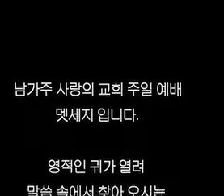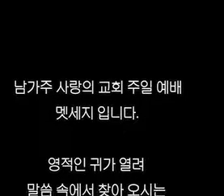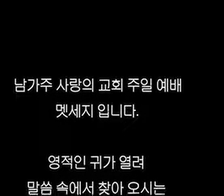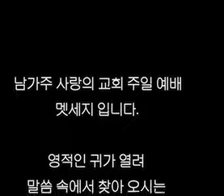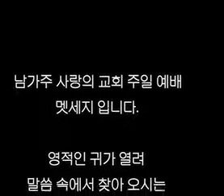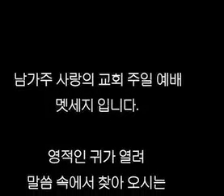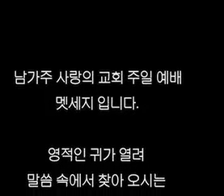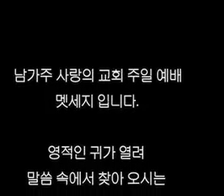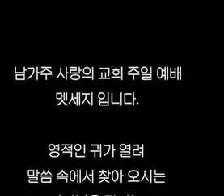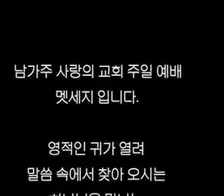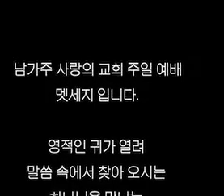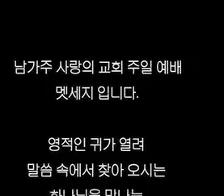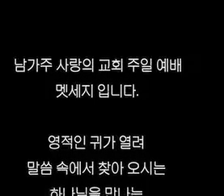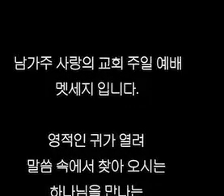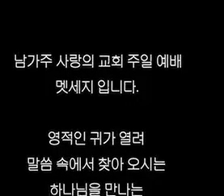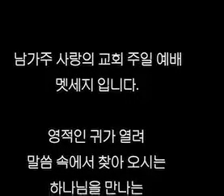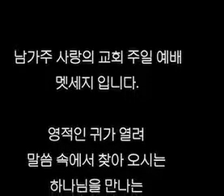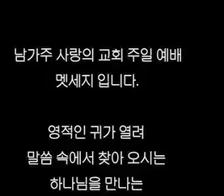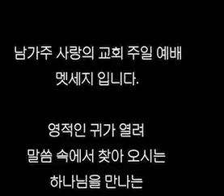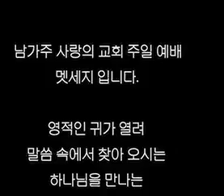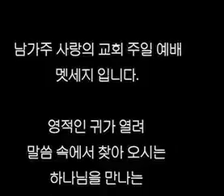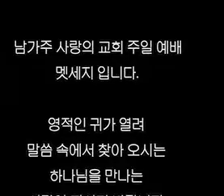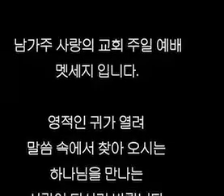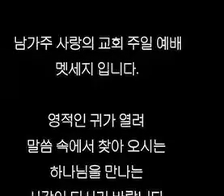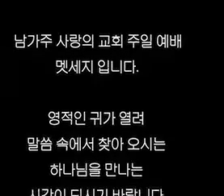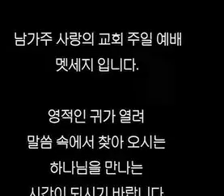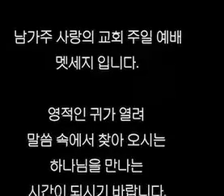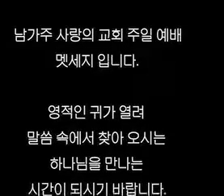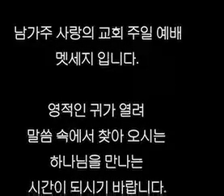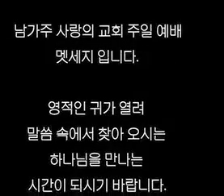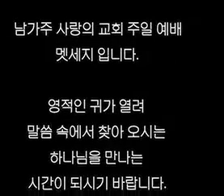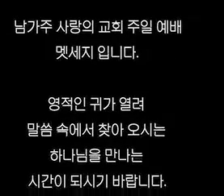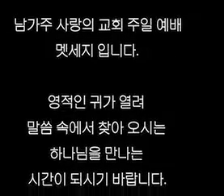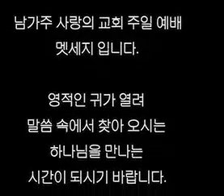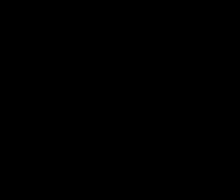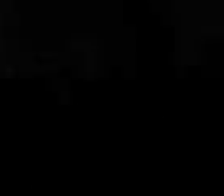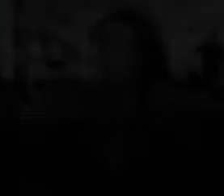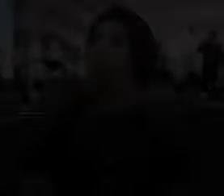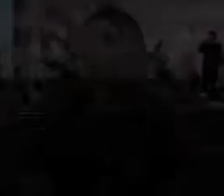속에서 찾아오시는 하나님을 만나는 시간이 되시기 바랍니다.